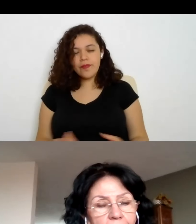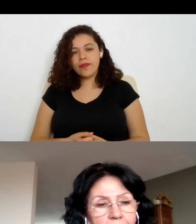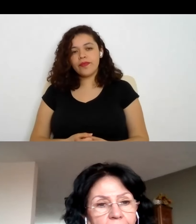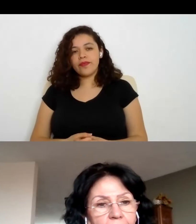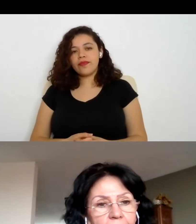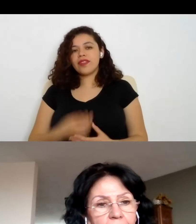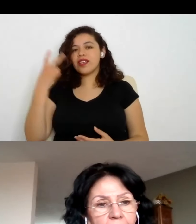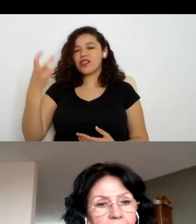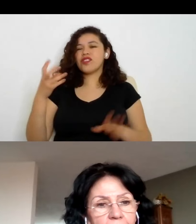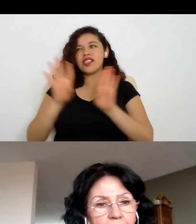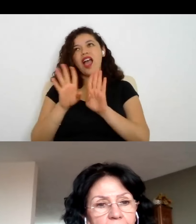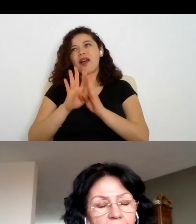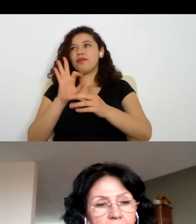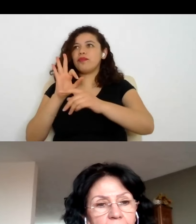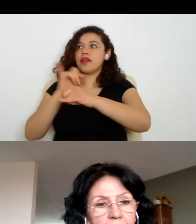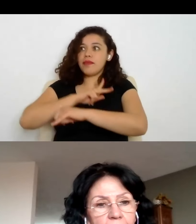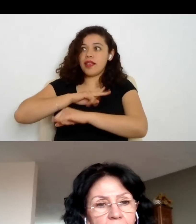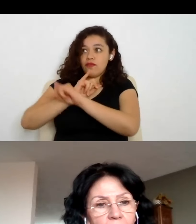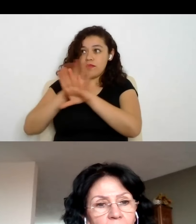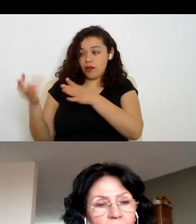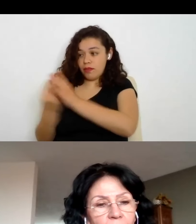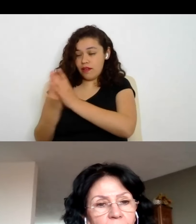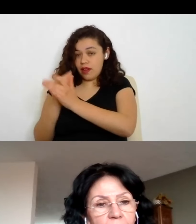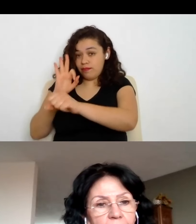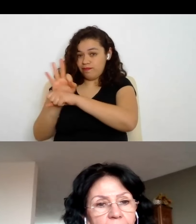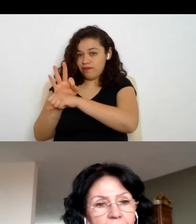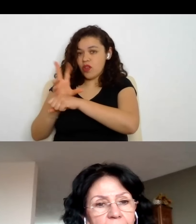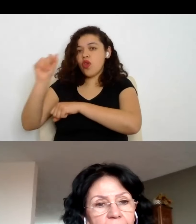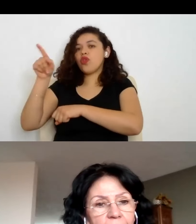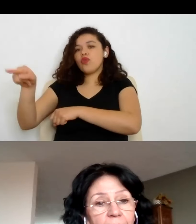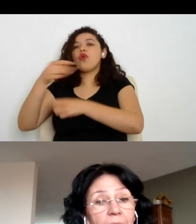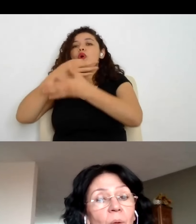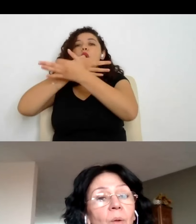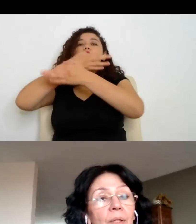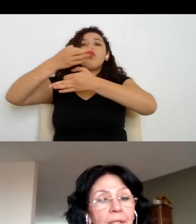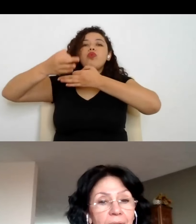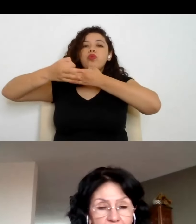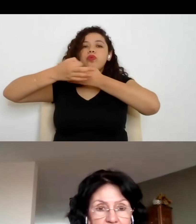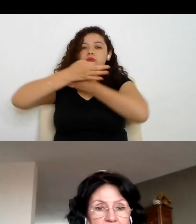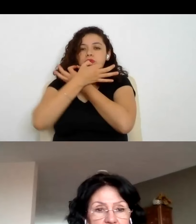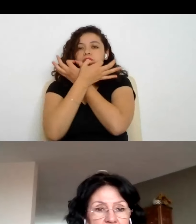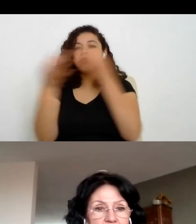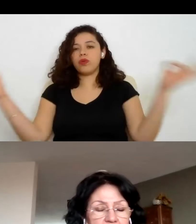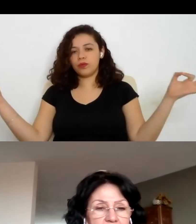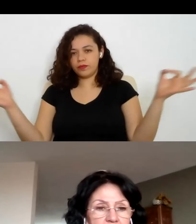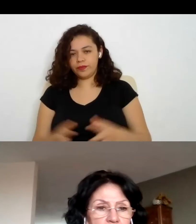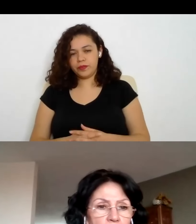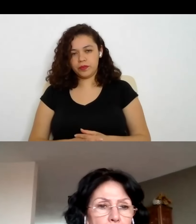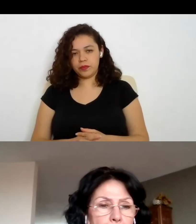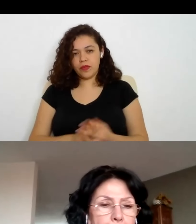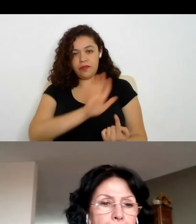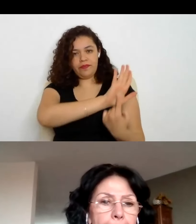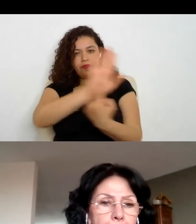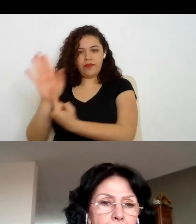ya no estás protegiendo mis datos personales, sino los estás como dando a conocer. Entonces, generalmente lo